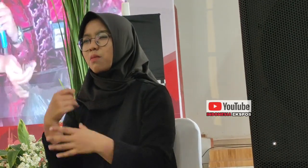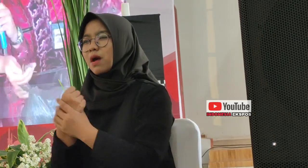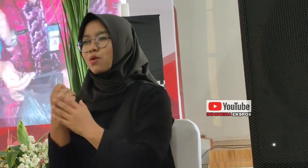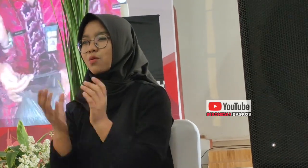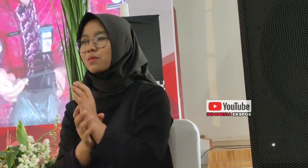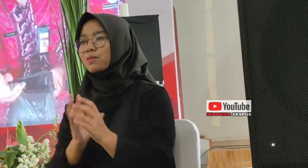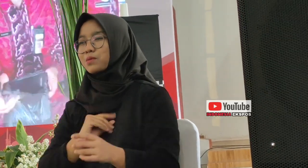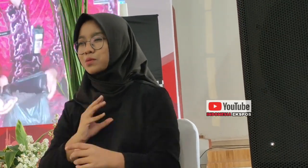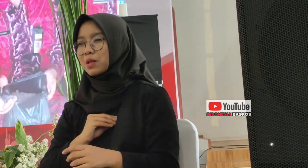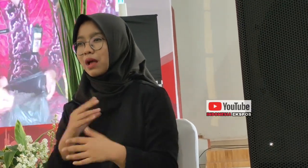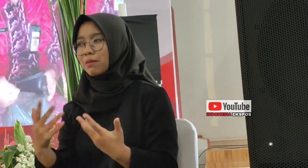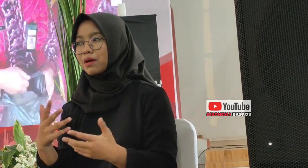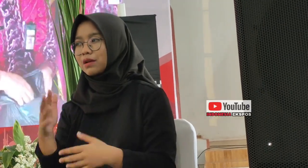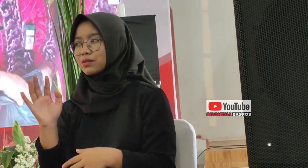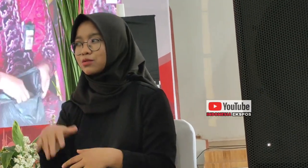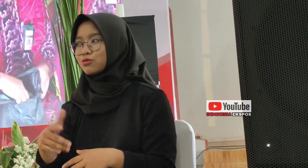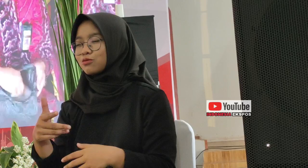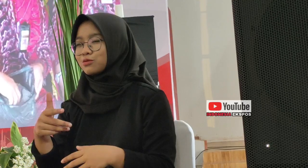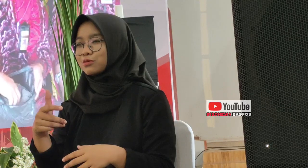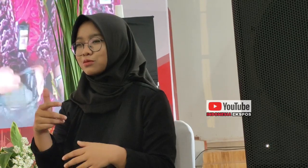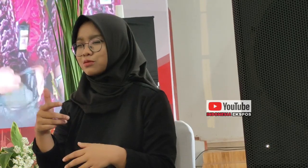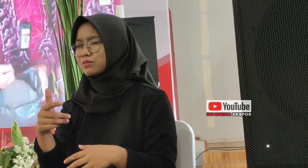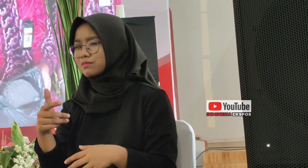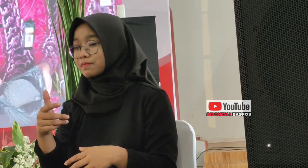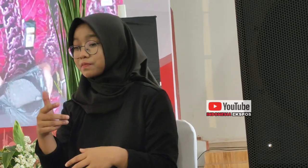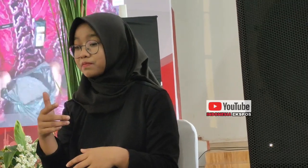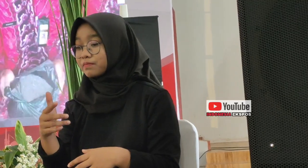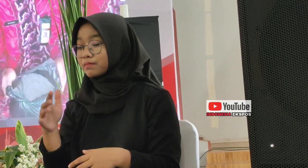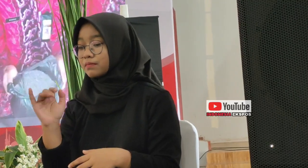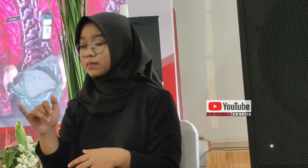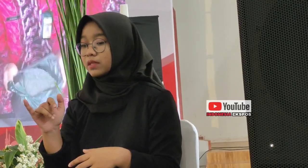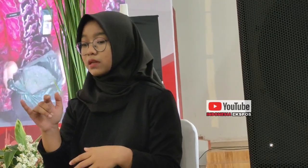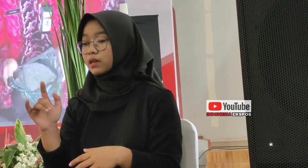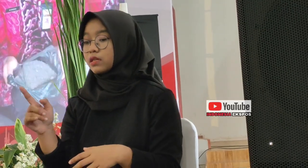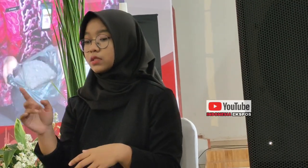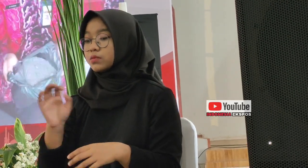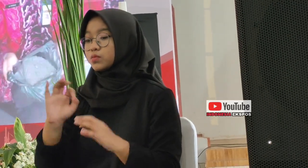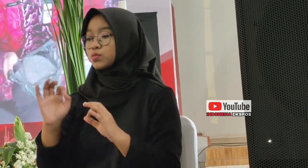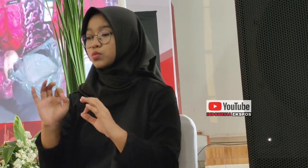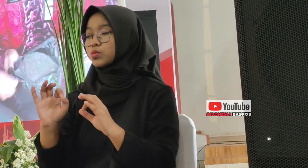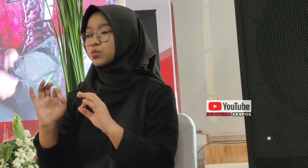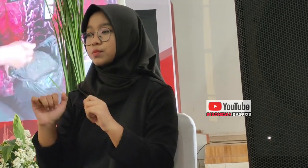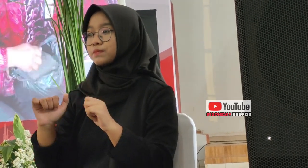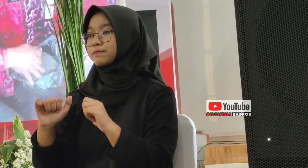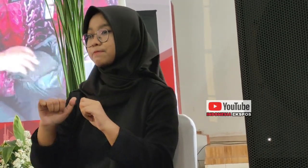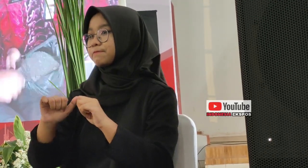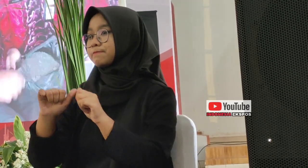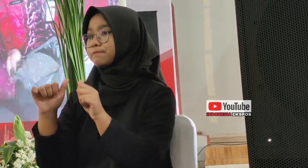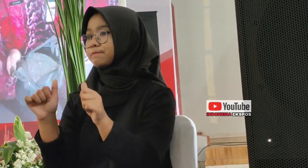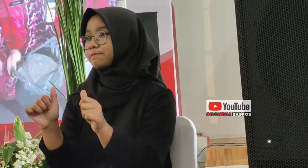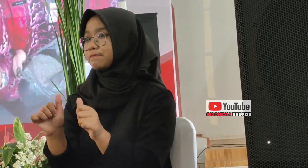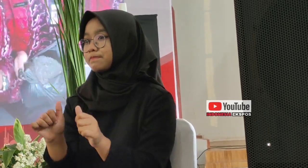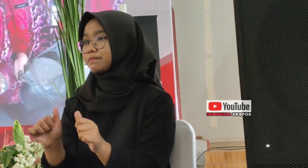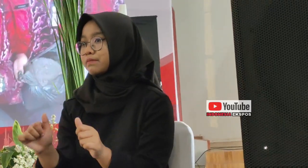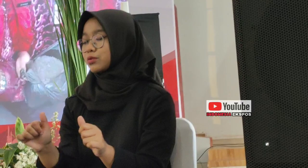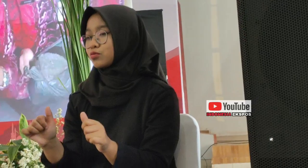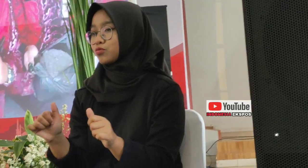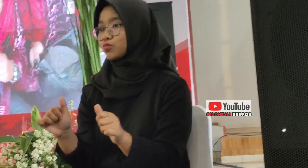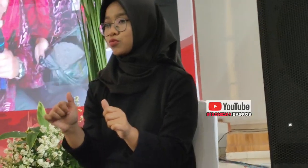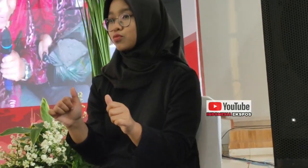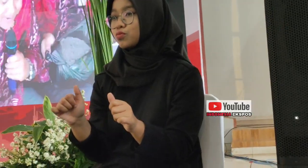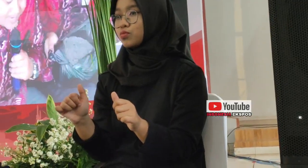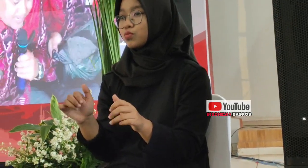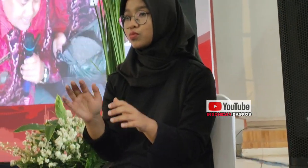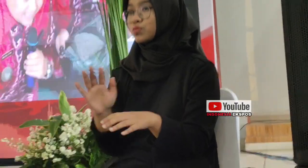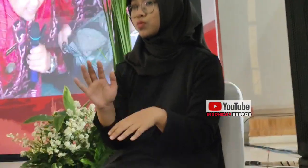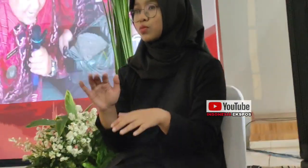ini, Pak. Lha wis sering asli alami. Nah, ini kan belum bentuk. Oke. Belum bentuk ini, Pak. Apa?